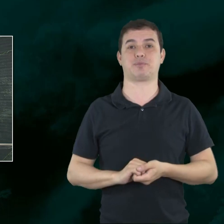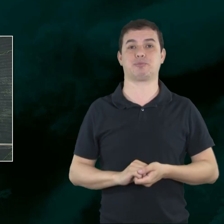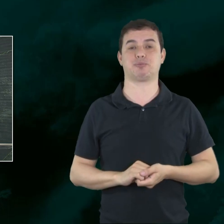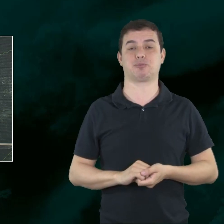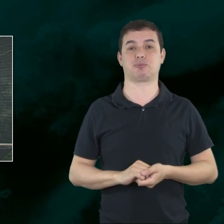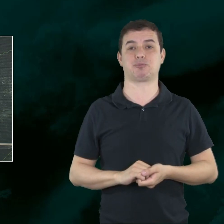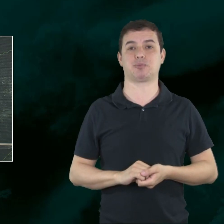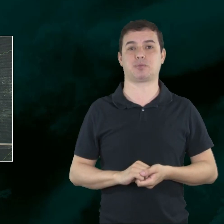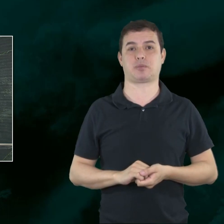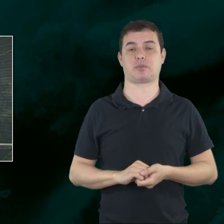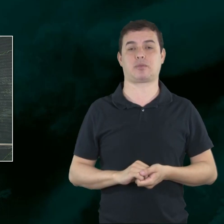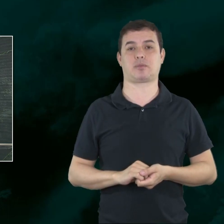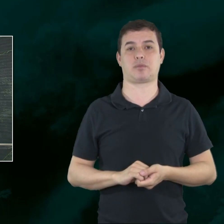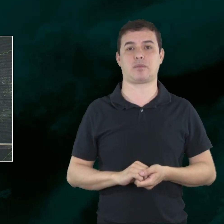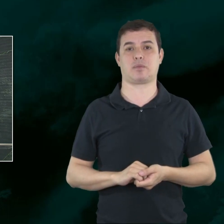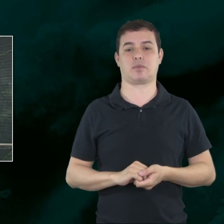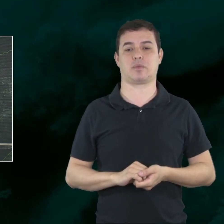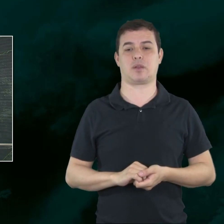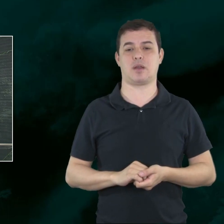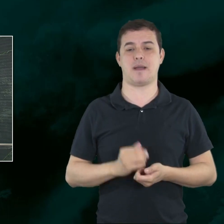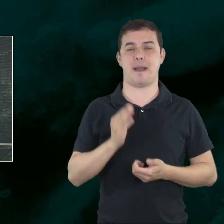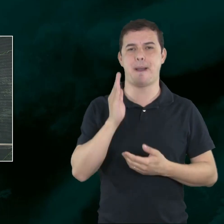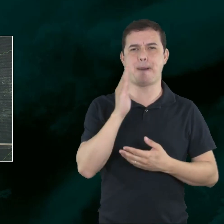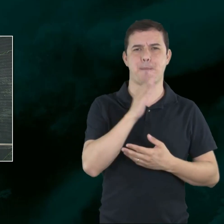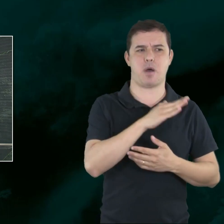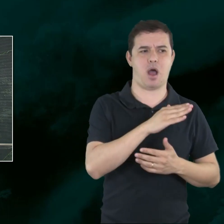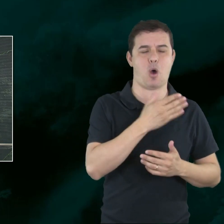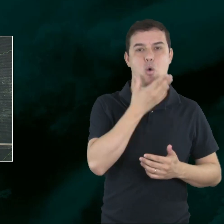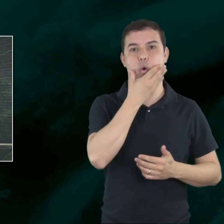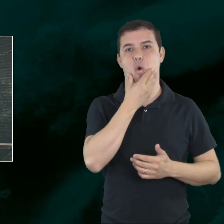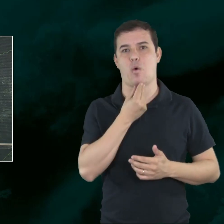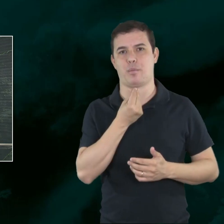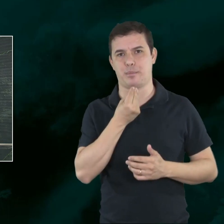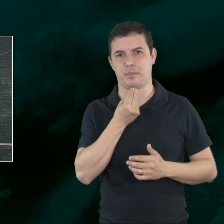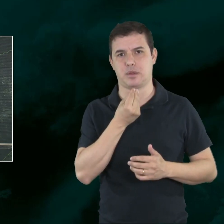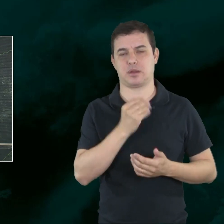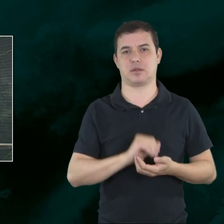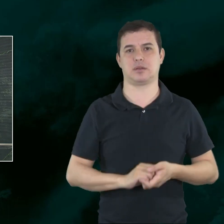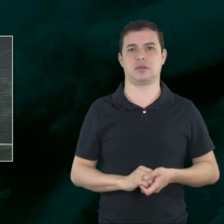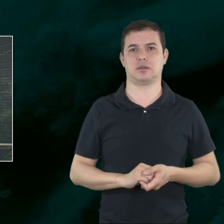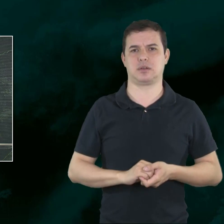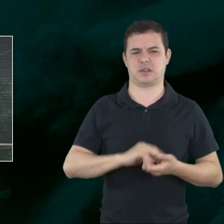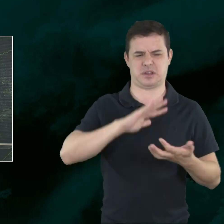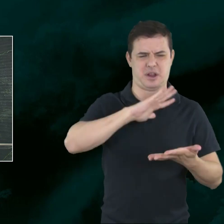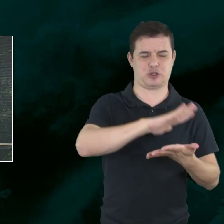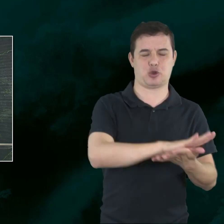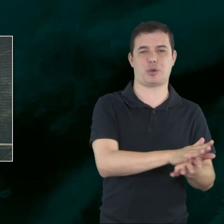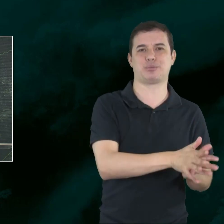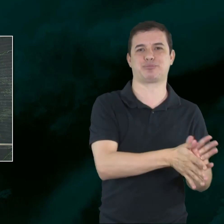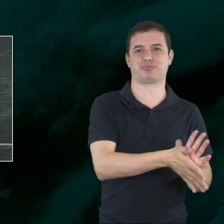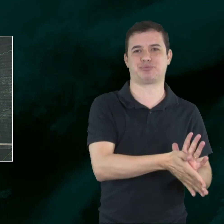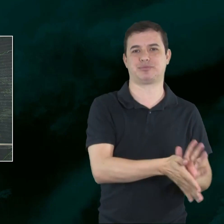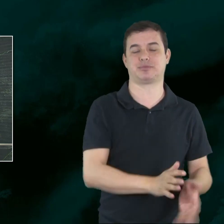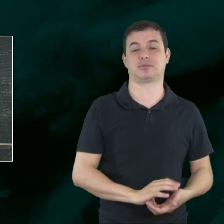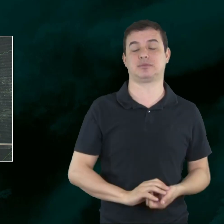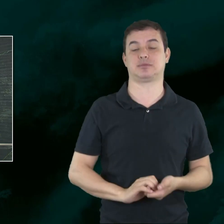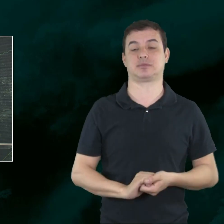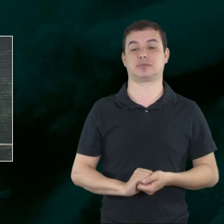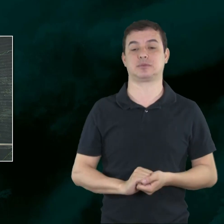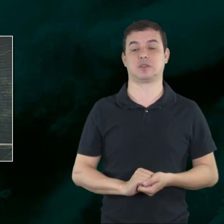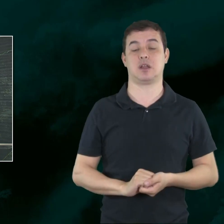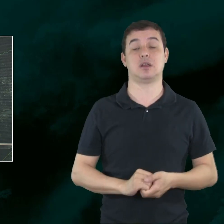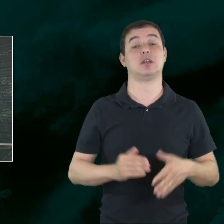o abominável, né? O abominável, né, da desolação. Isso vai acontecer. Mas aí